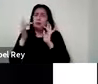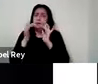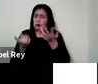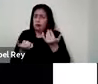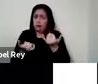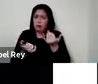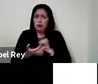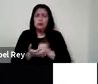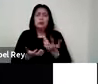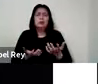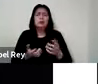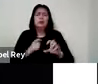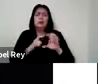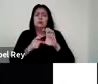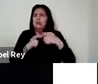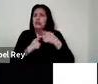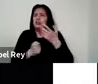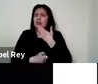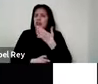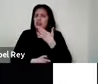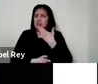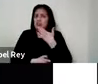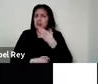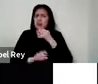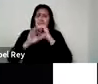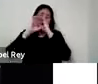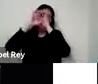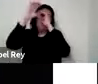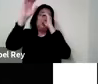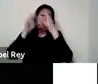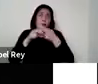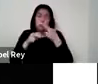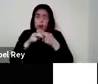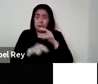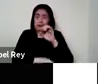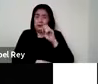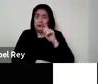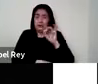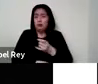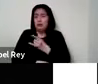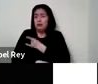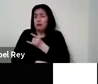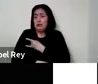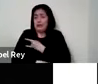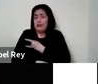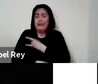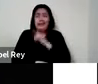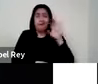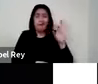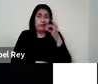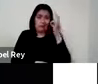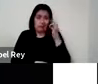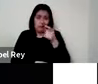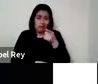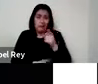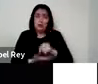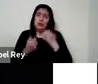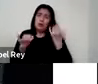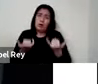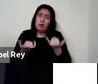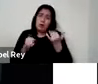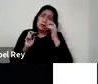vía internet con el telescopio STAIM con la Universidad Estrasburgo de Francia. Y como pueden